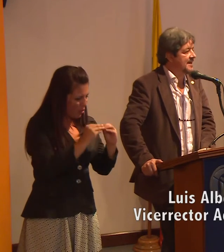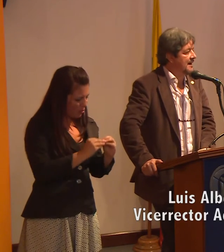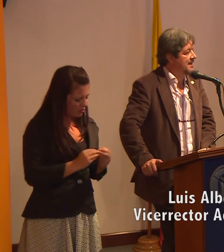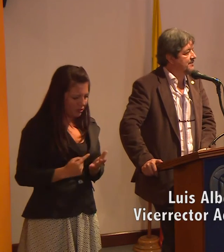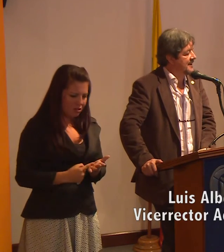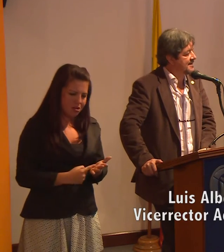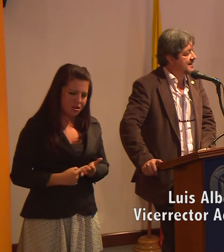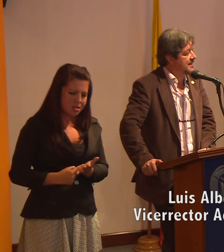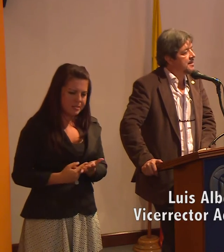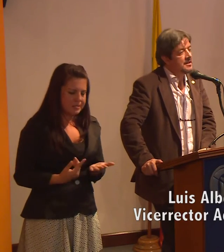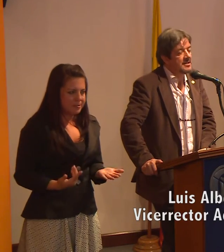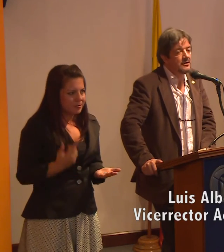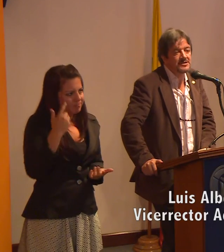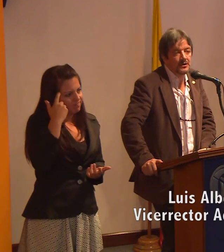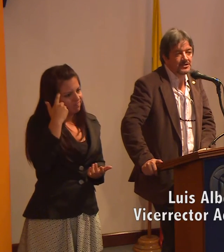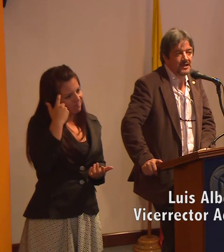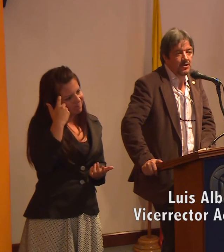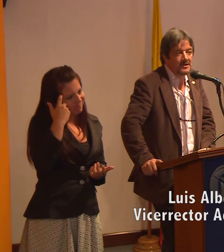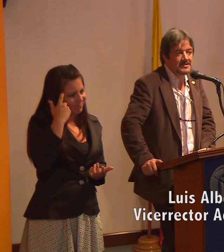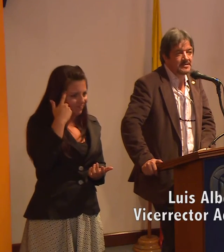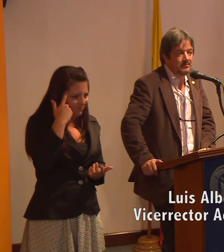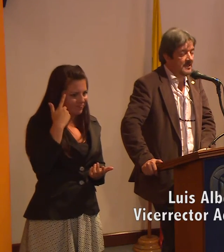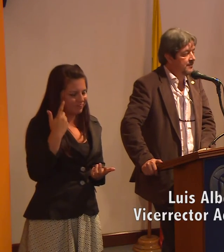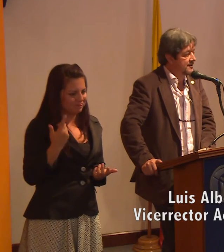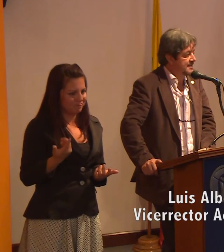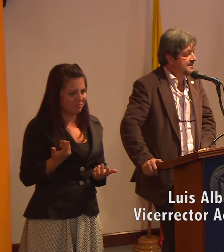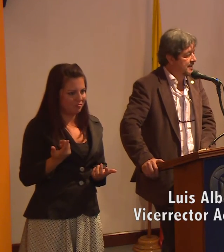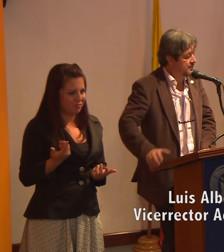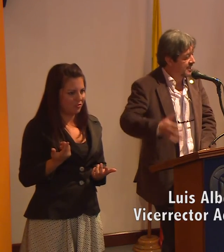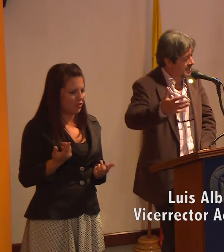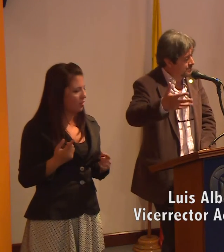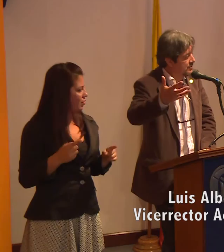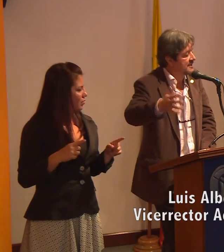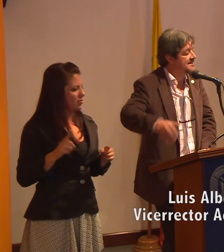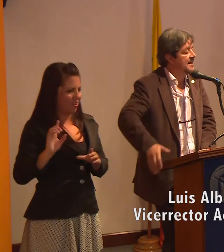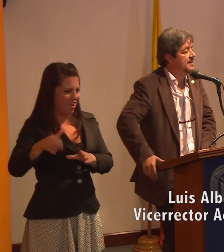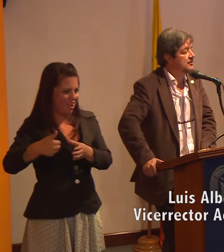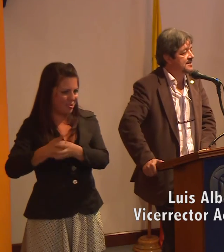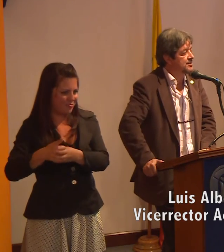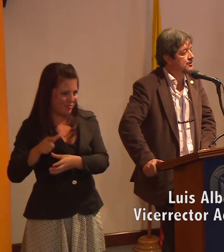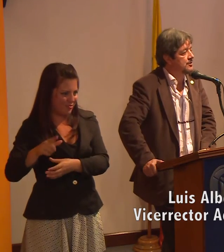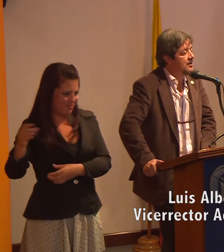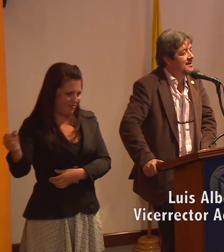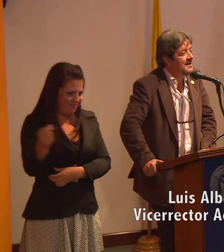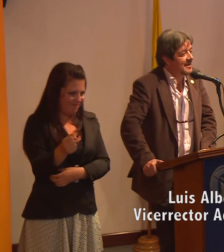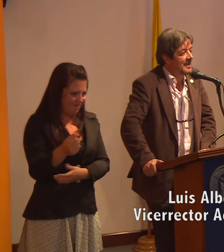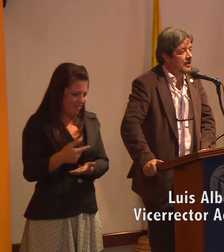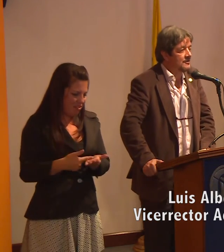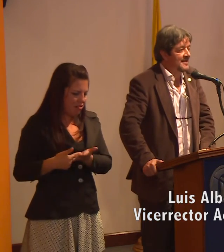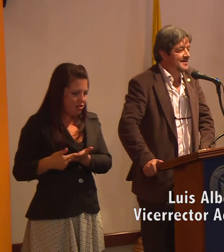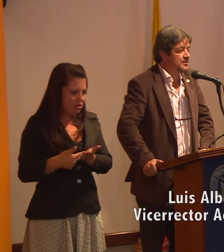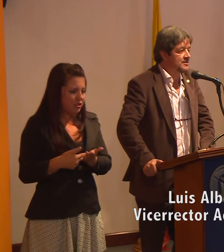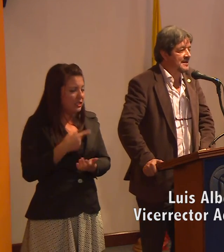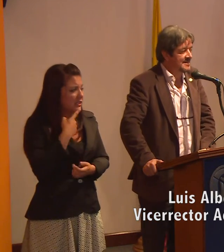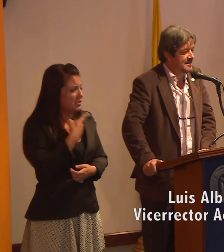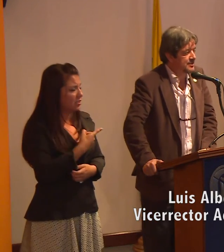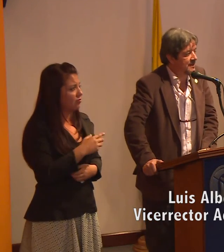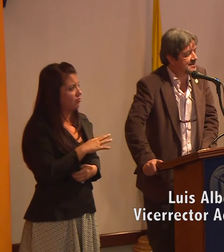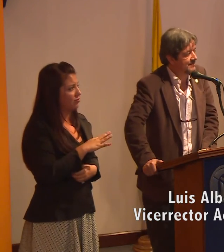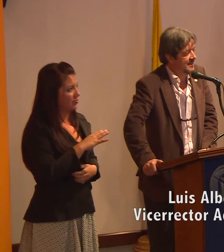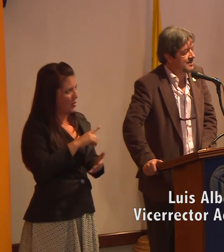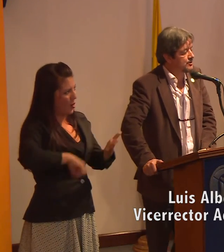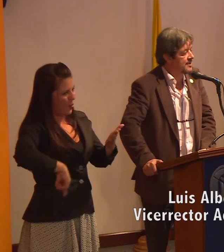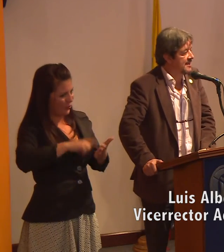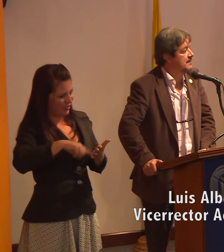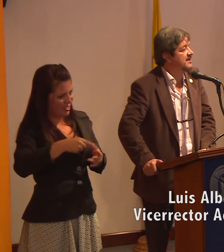se planteaba de parte de los negociadores plenipotenciarios de ASPU en esta negociación que la contratación de las